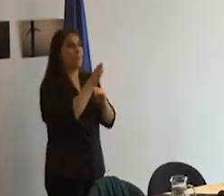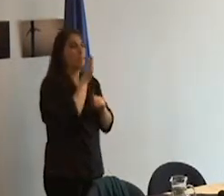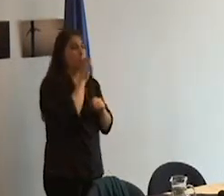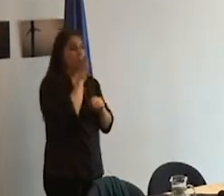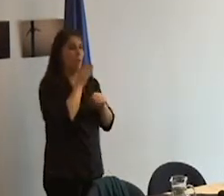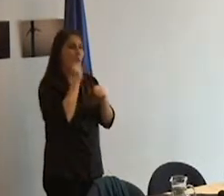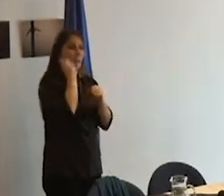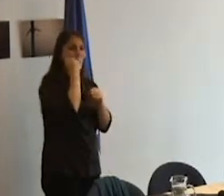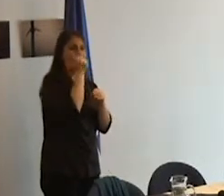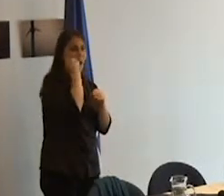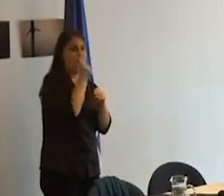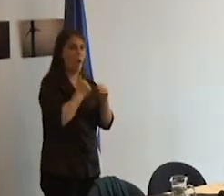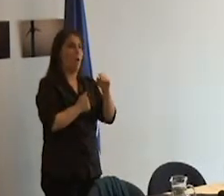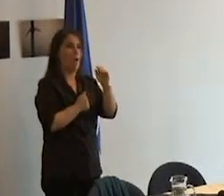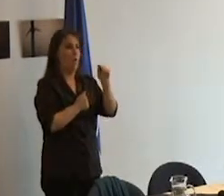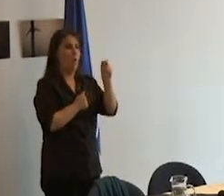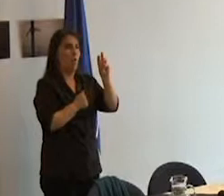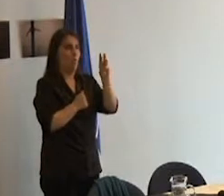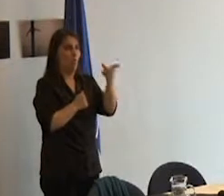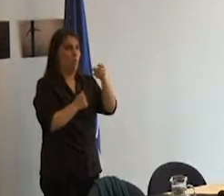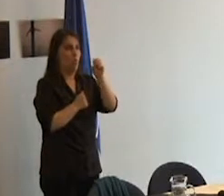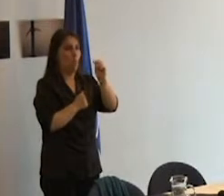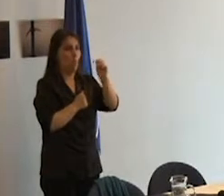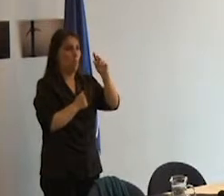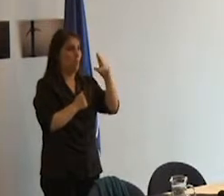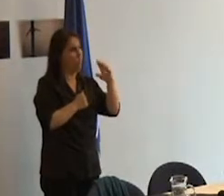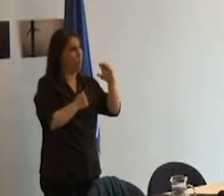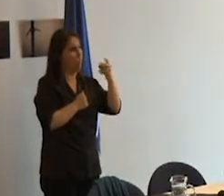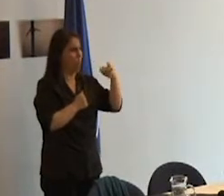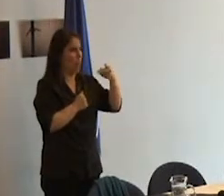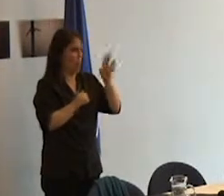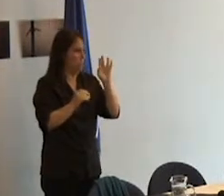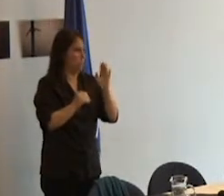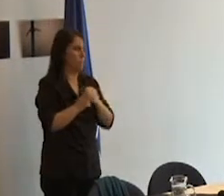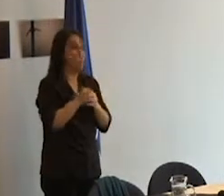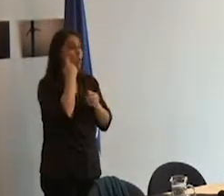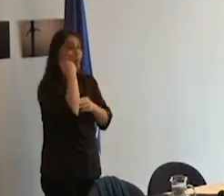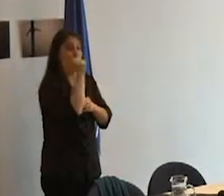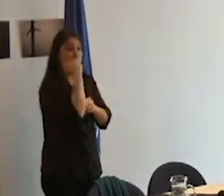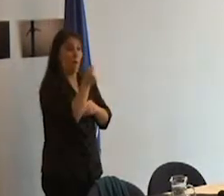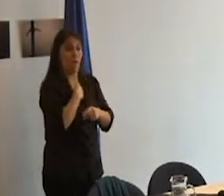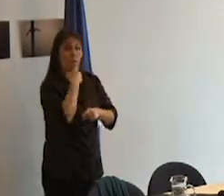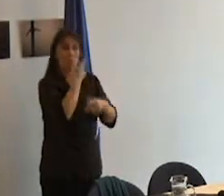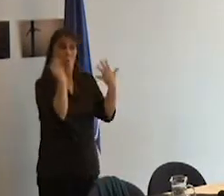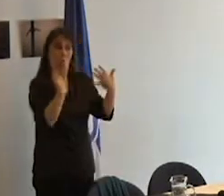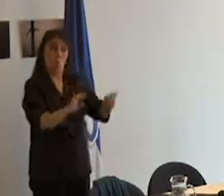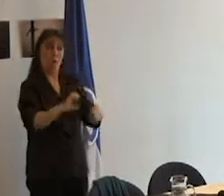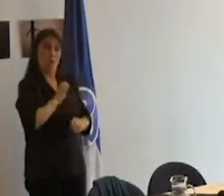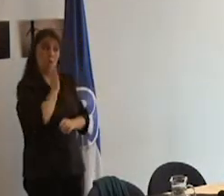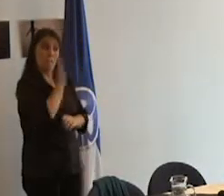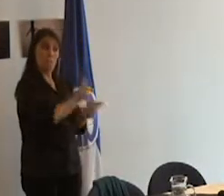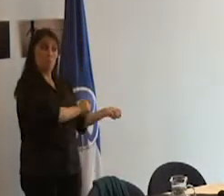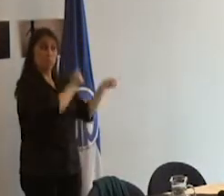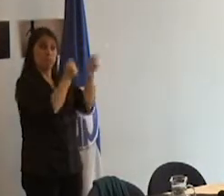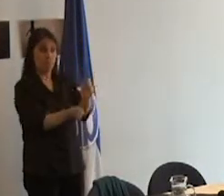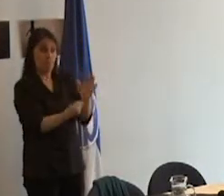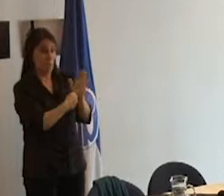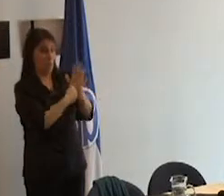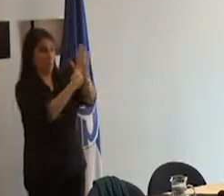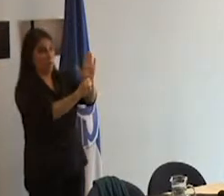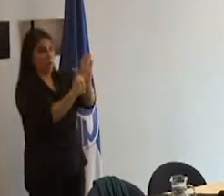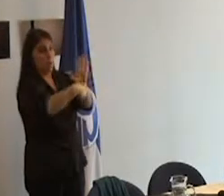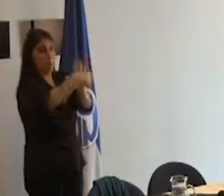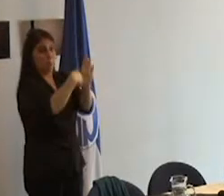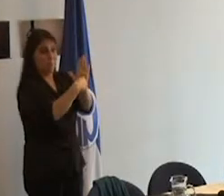Walsh, quien desde mucho tiempo atrás viene adelantando investigaciones y teorizaciones que yo me atrevería a poner en el campo de lo